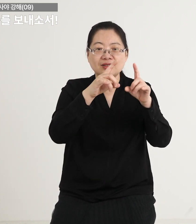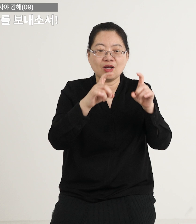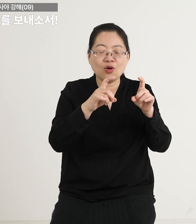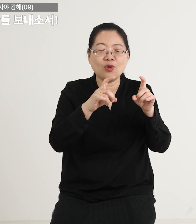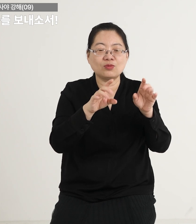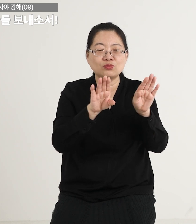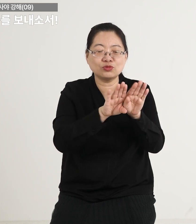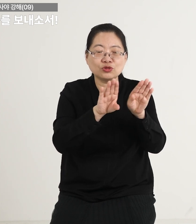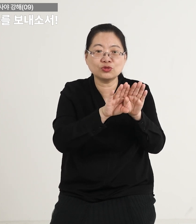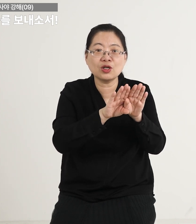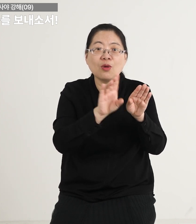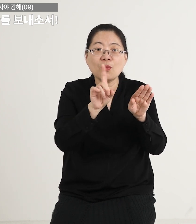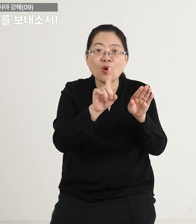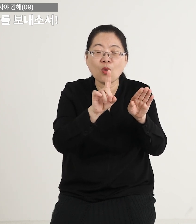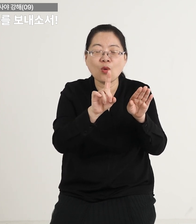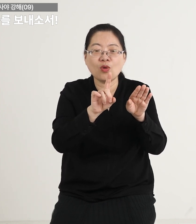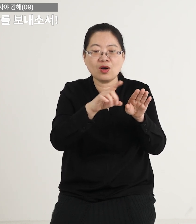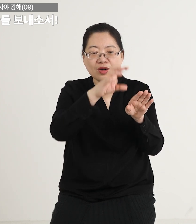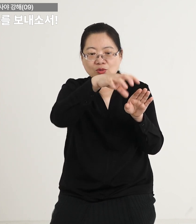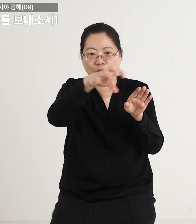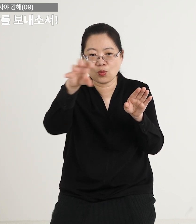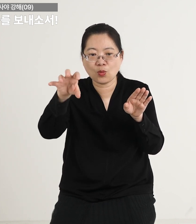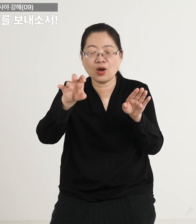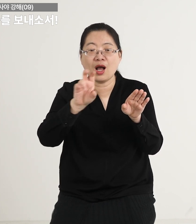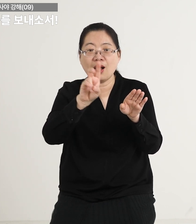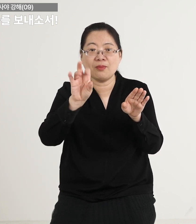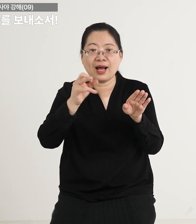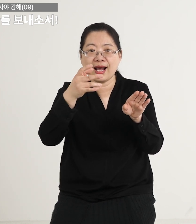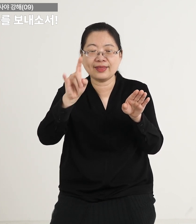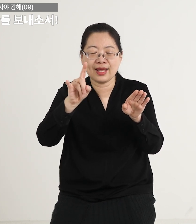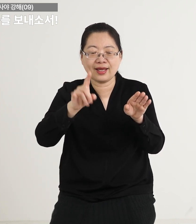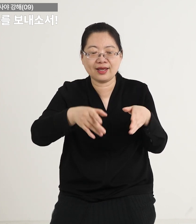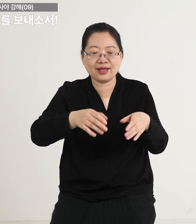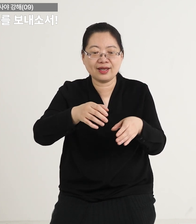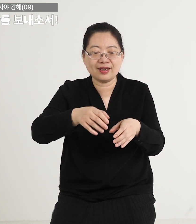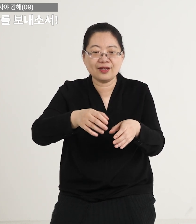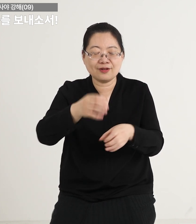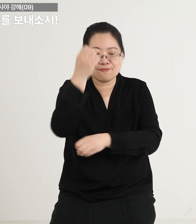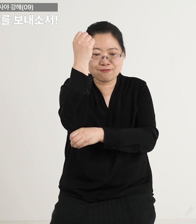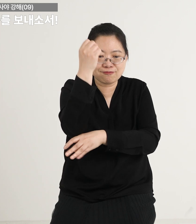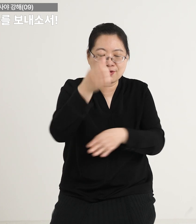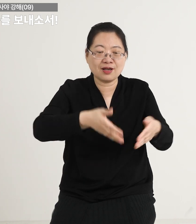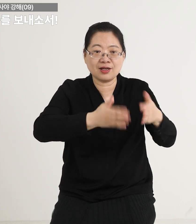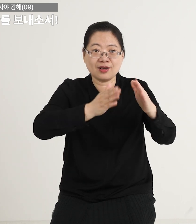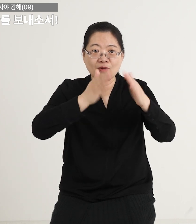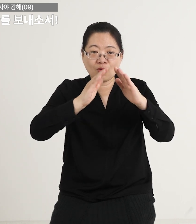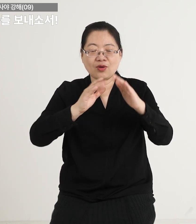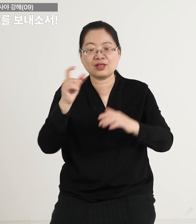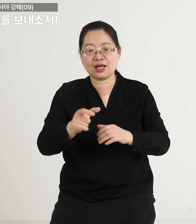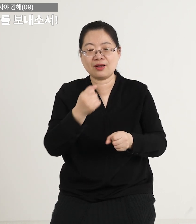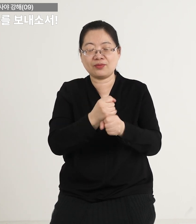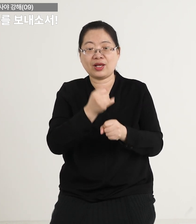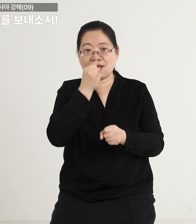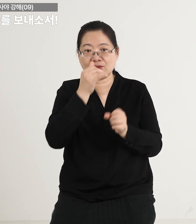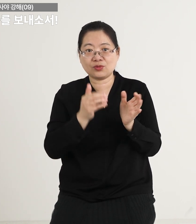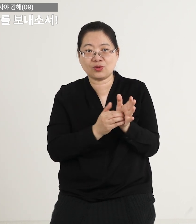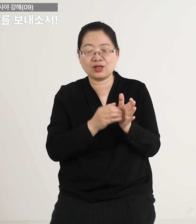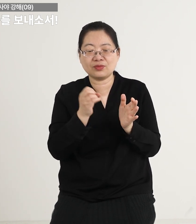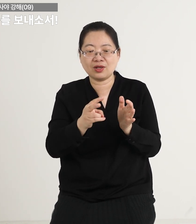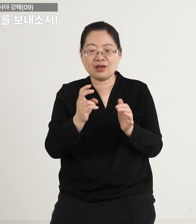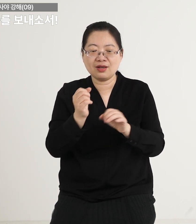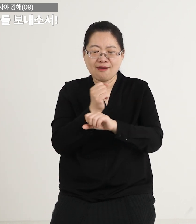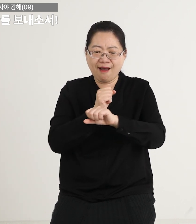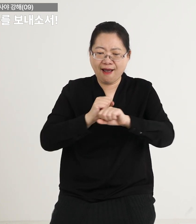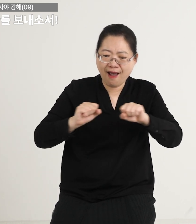문과 성굽 위에 망대를 세워 견고하게 하고 또